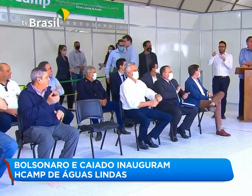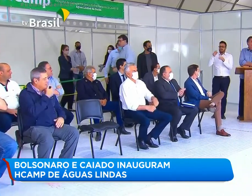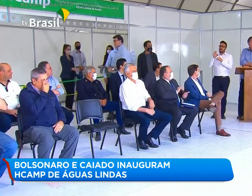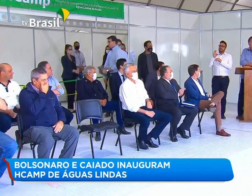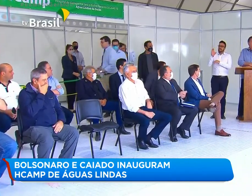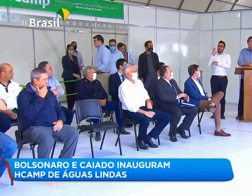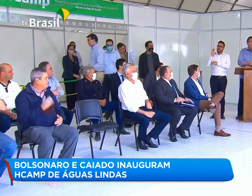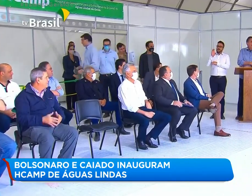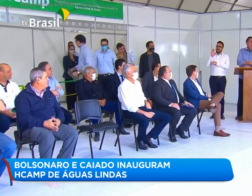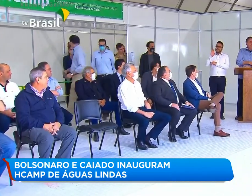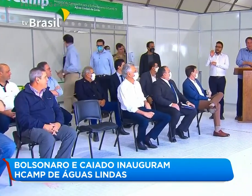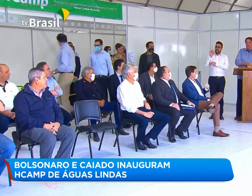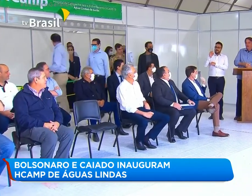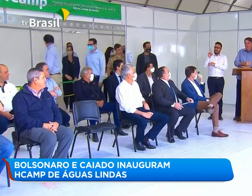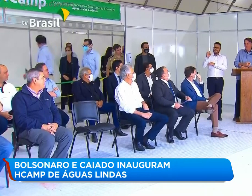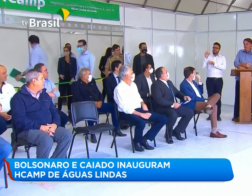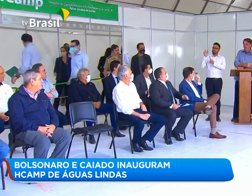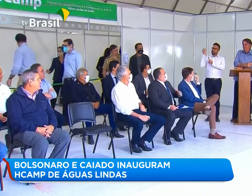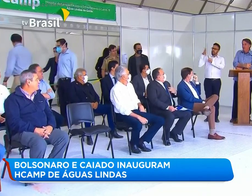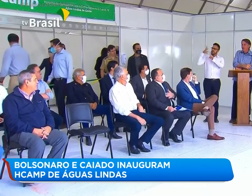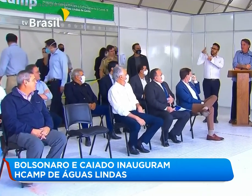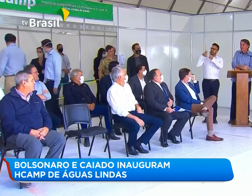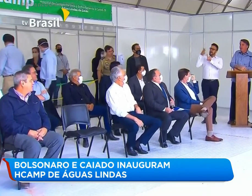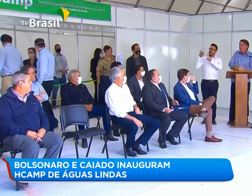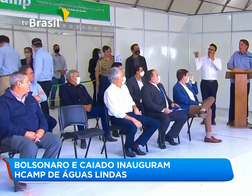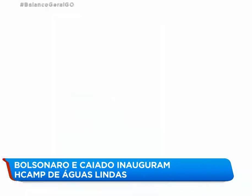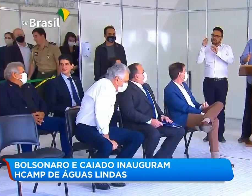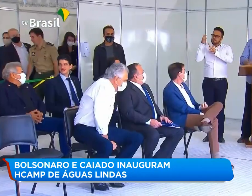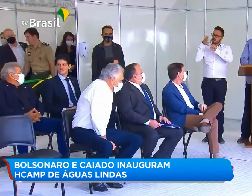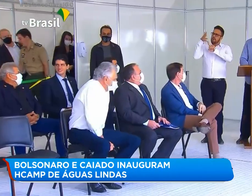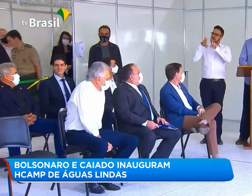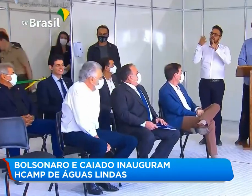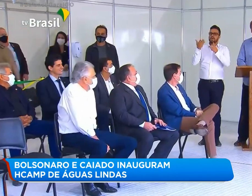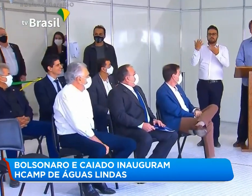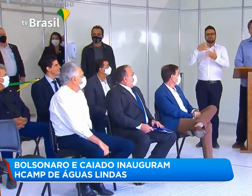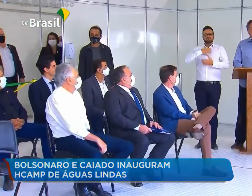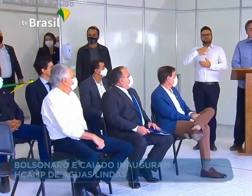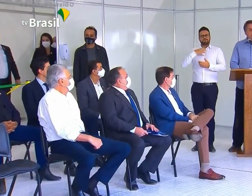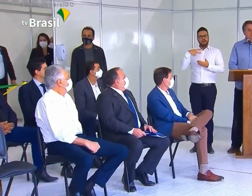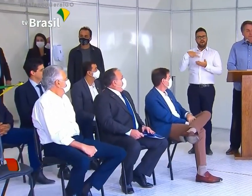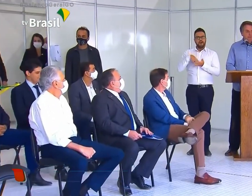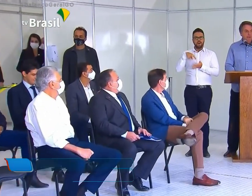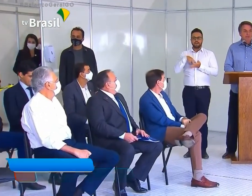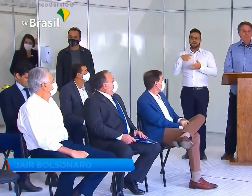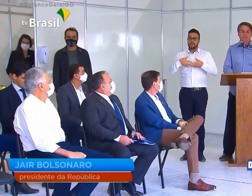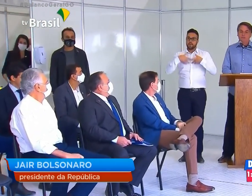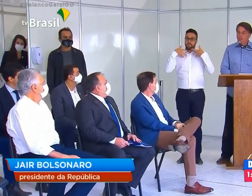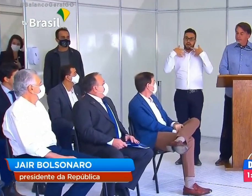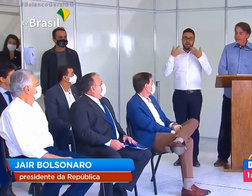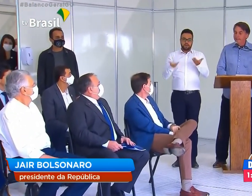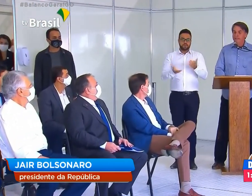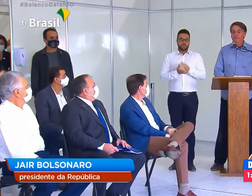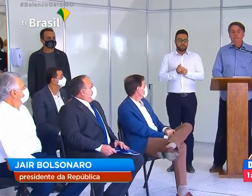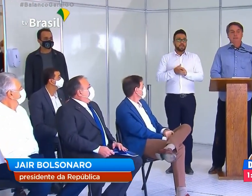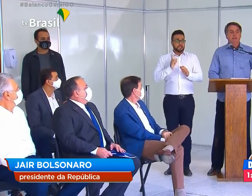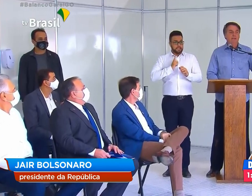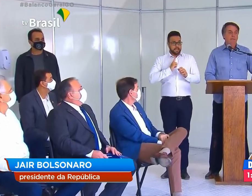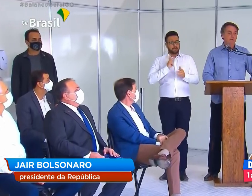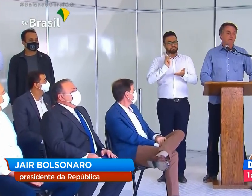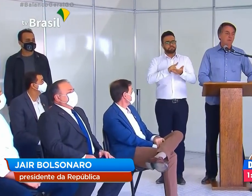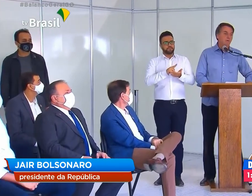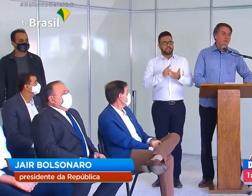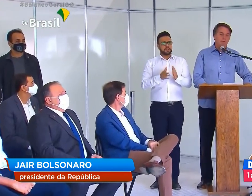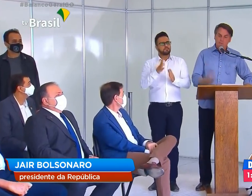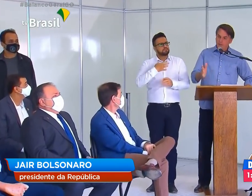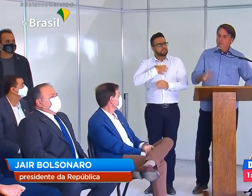Caiado, eu me animei. Eu confesso que eu não queria falar, com suas palavras amáveis aqui, verdadeiras,